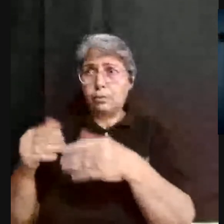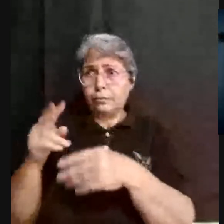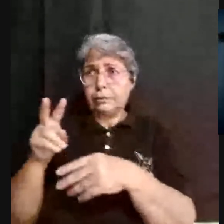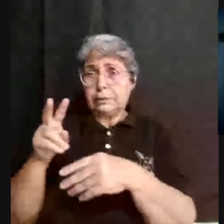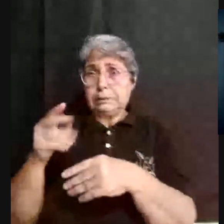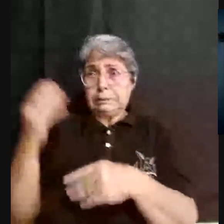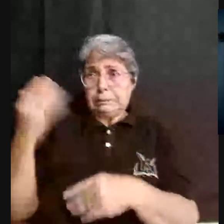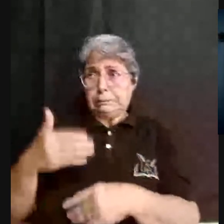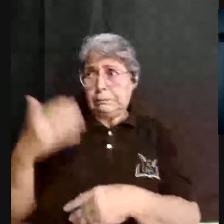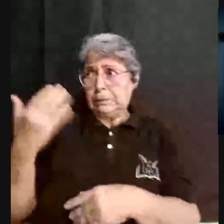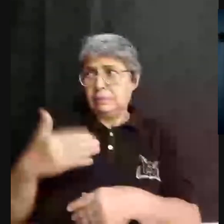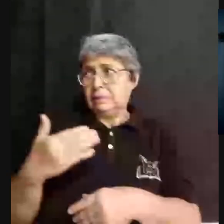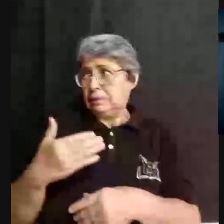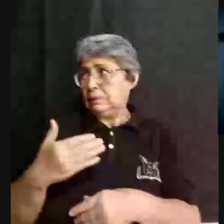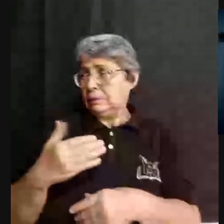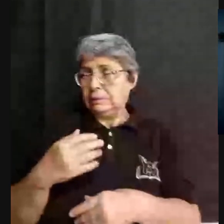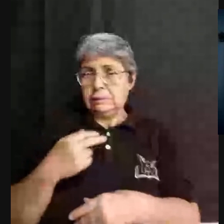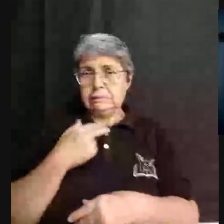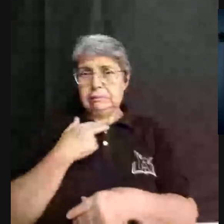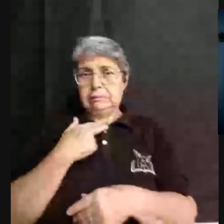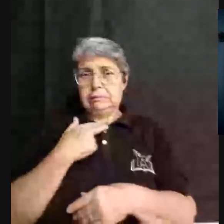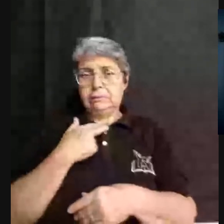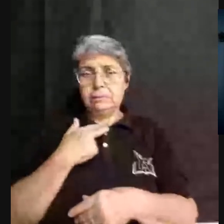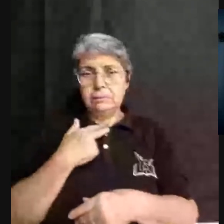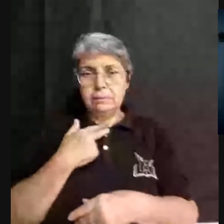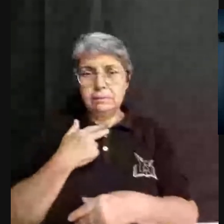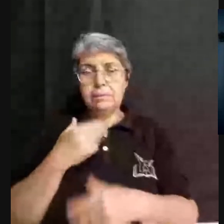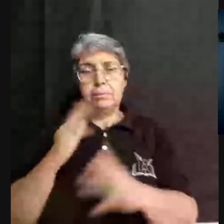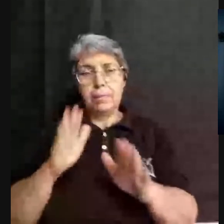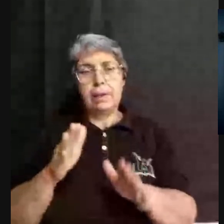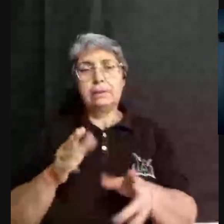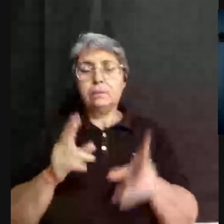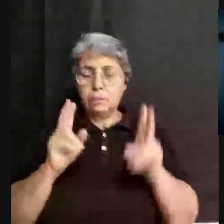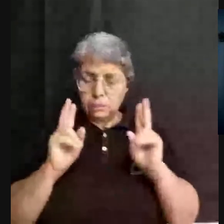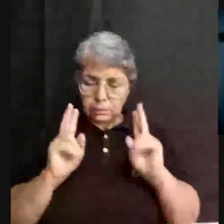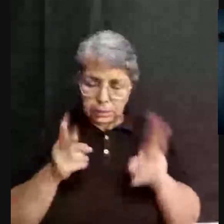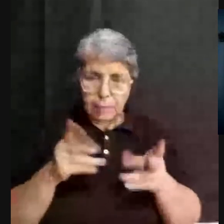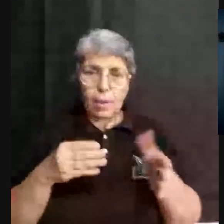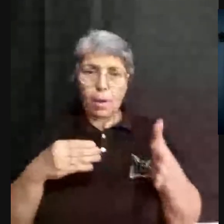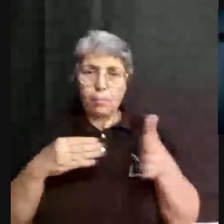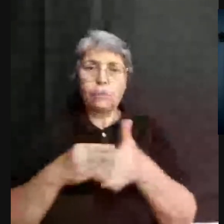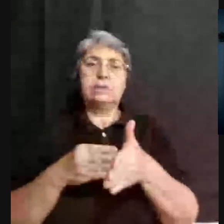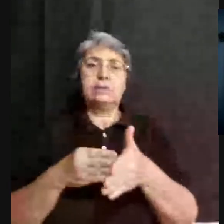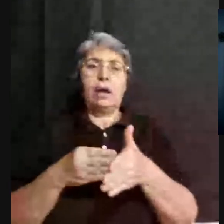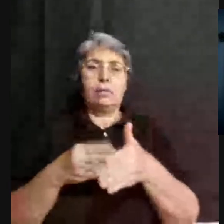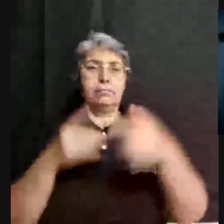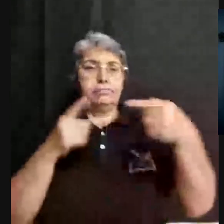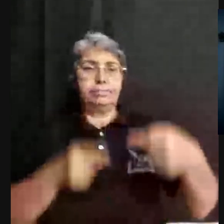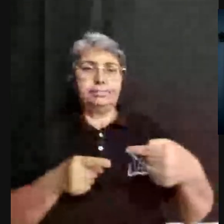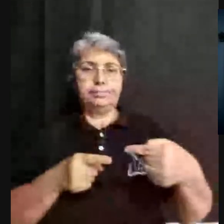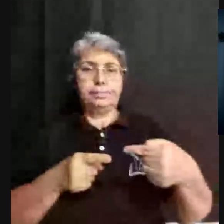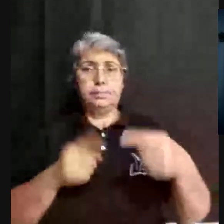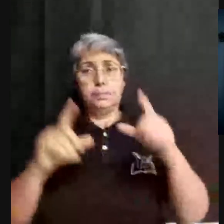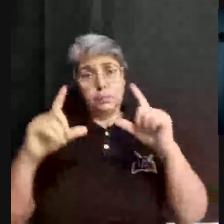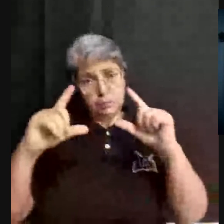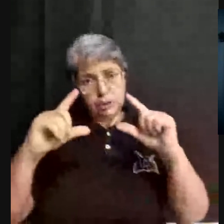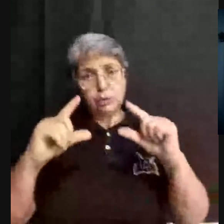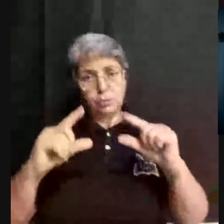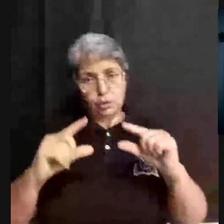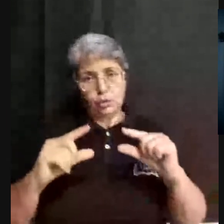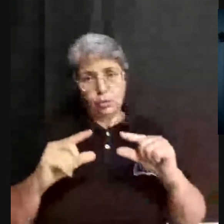e a oposição continuou existindo, mas em um grau talvez